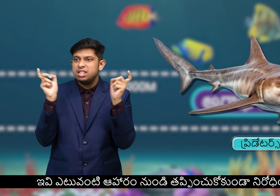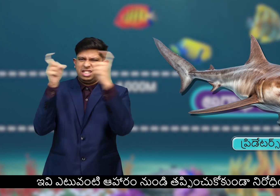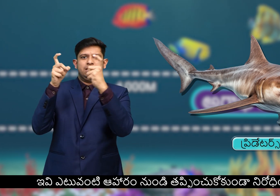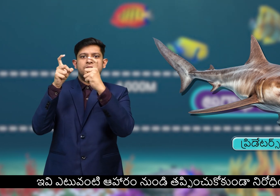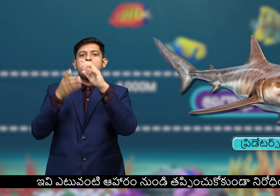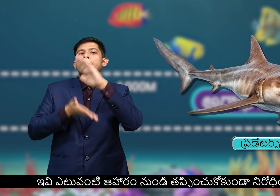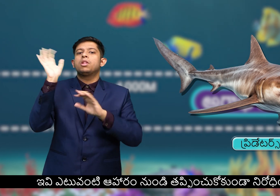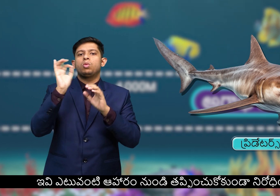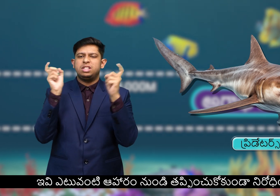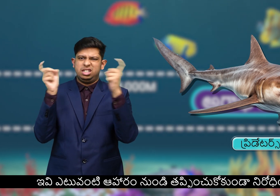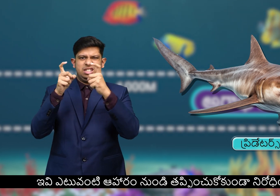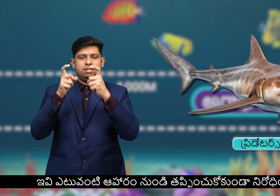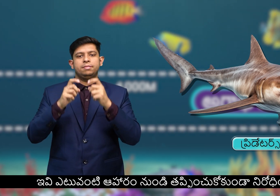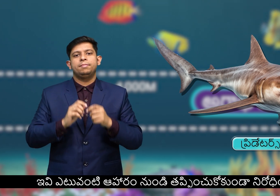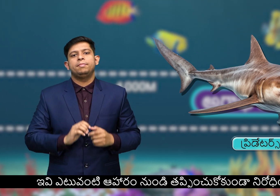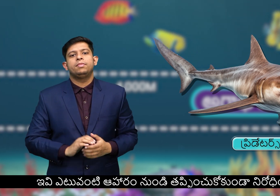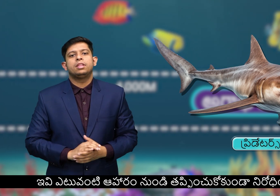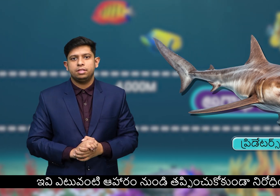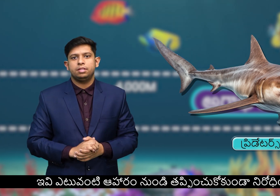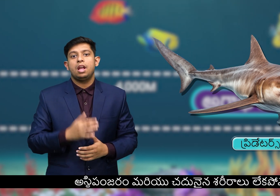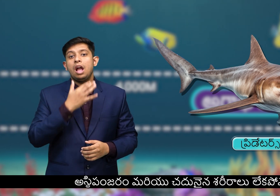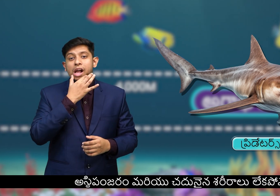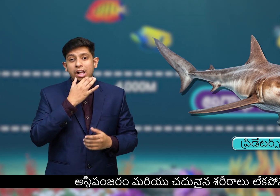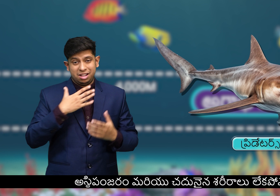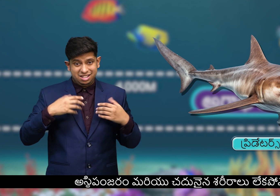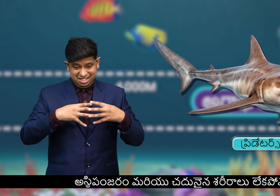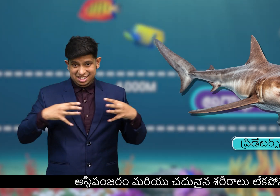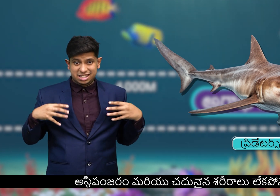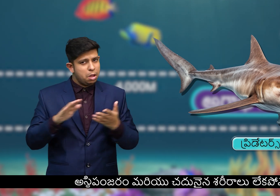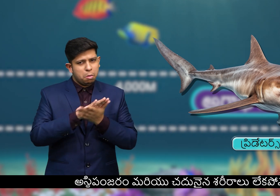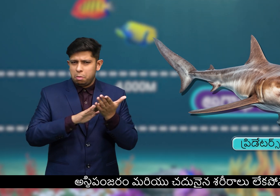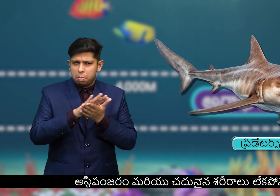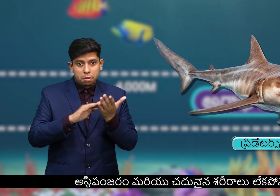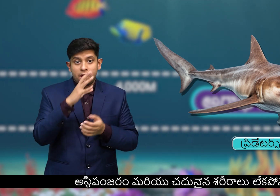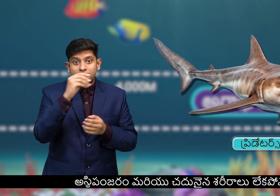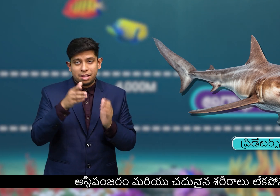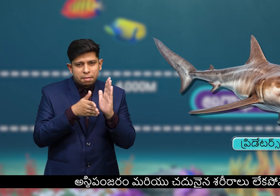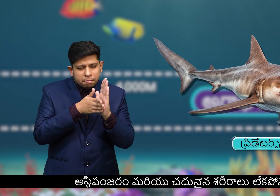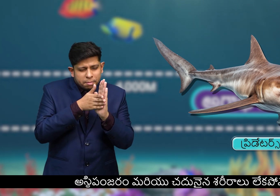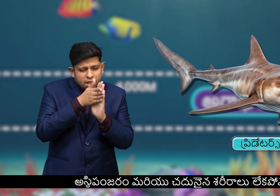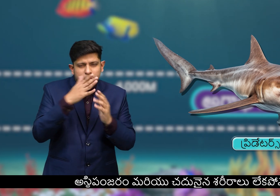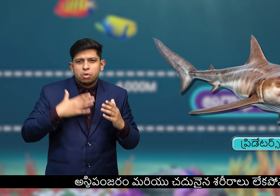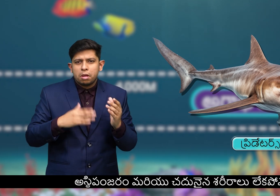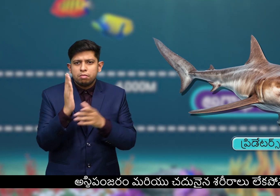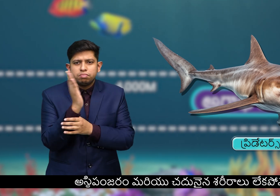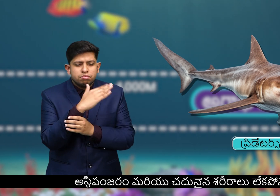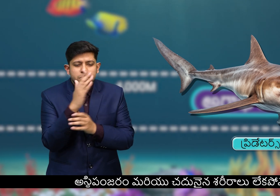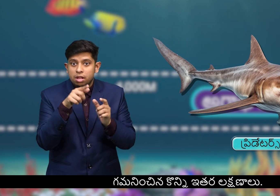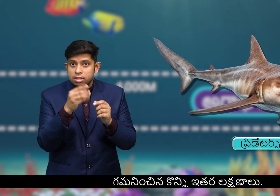ఎటువంటి ఆహారం నుండి తప్పించుకోకుండా నిరోధించబడతాయి. అస్థిపంజరం మరియు చదునైన శరీరాలు